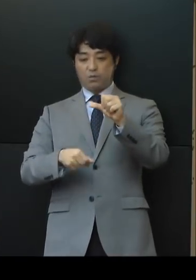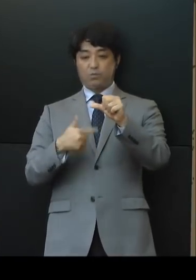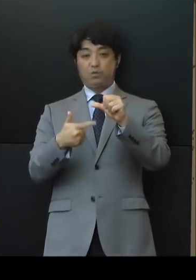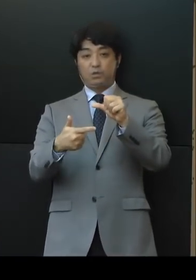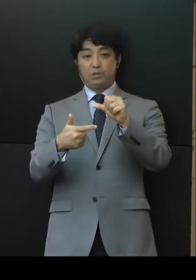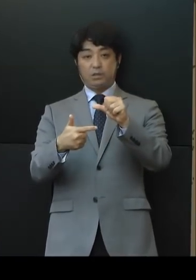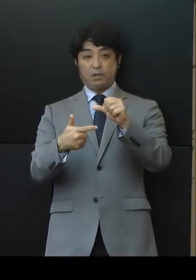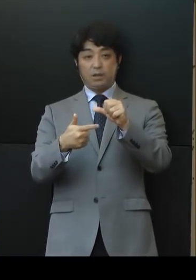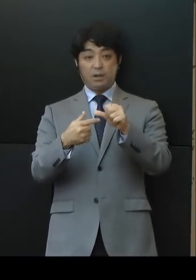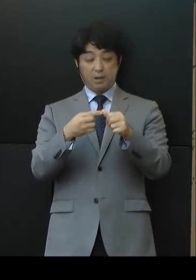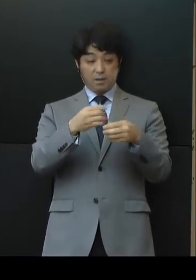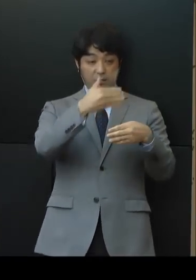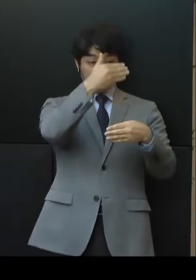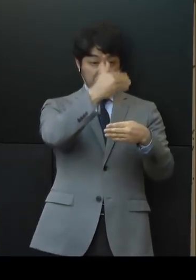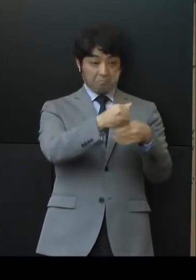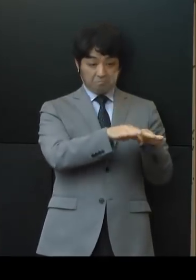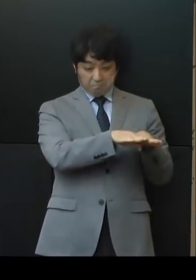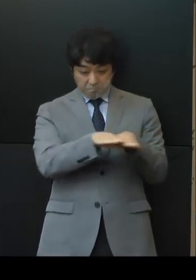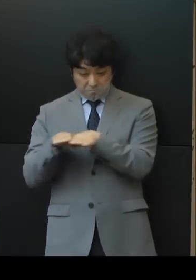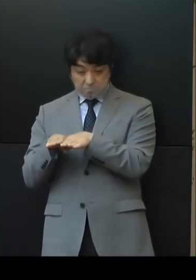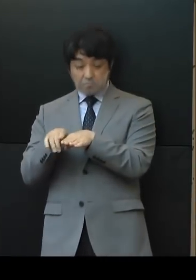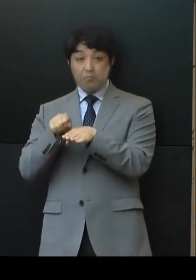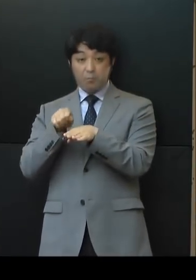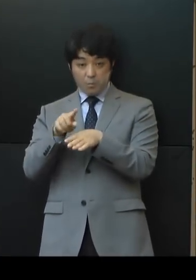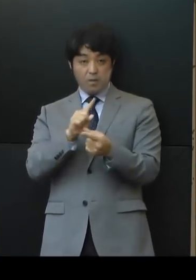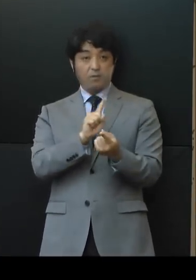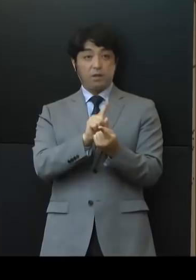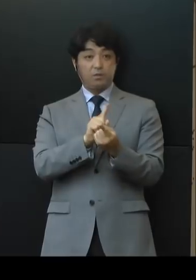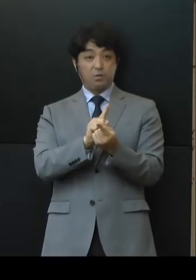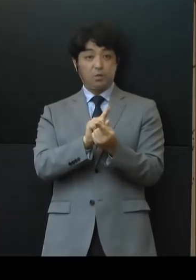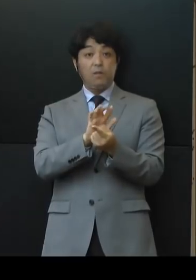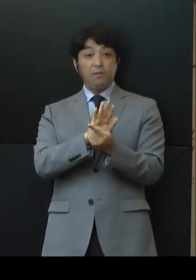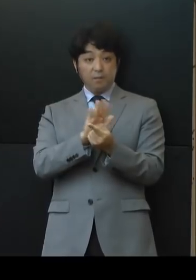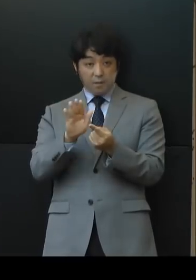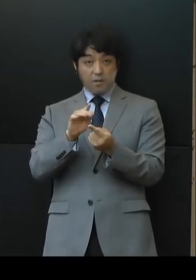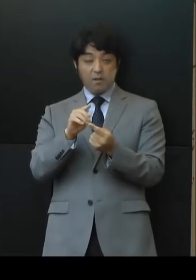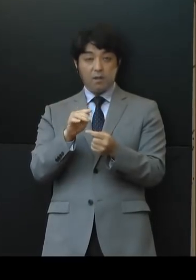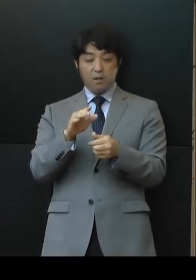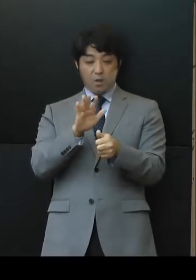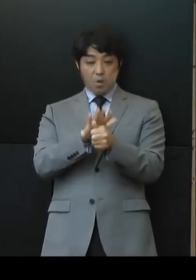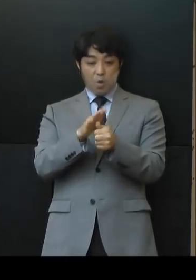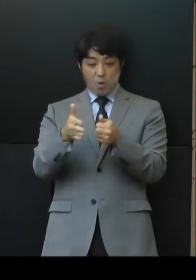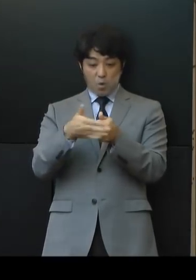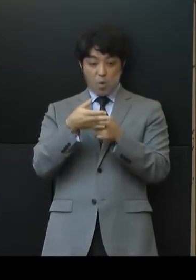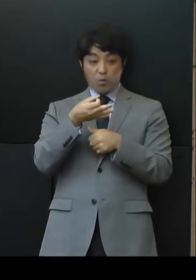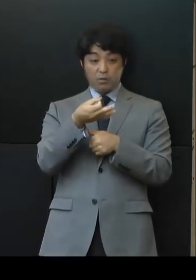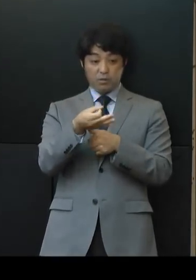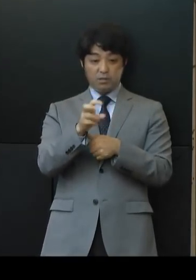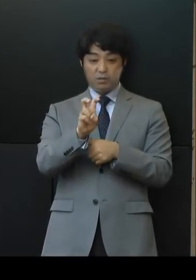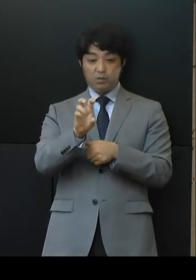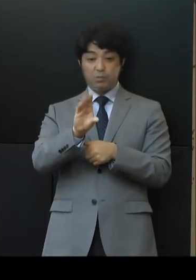間休業に応じていただいた事業者を対象に、協力金20万円を支給いたします。